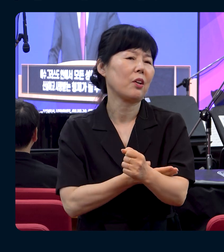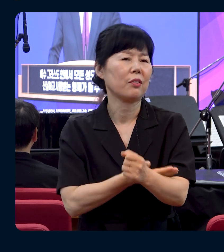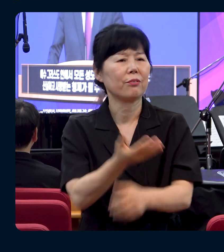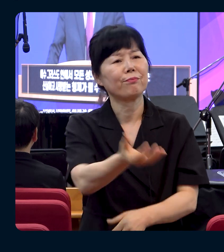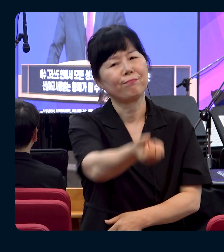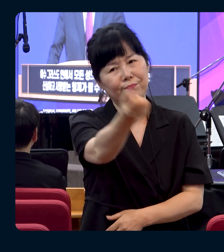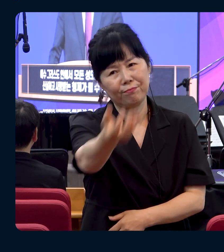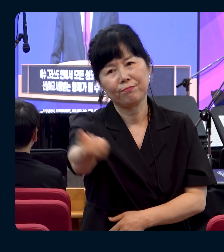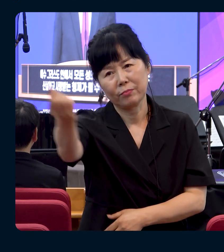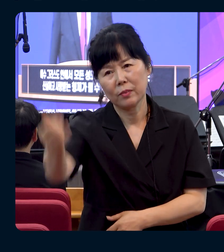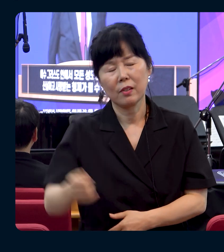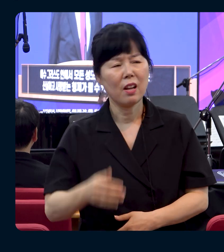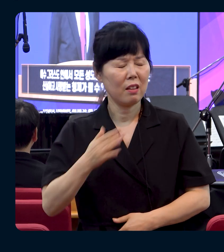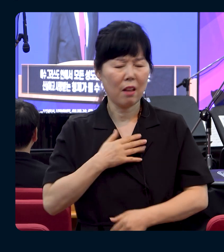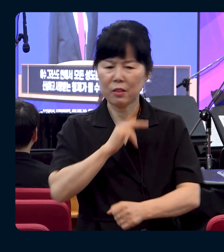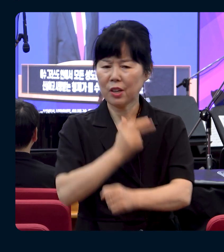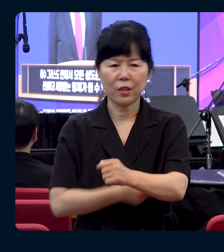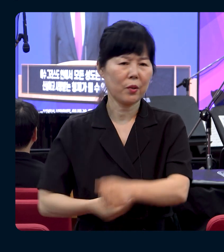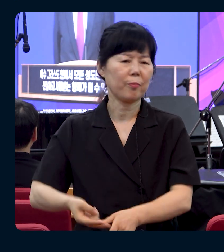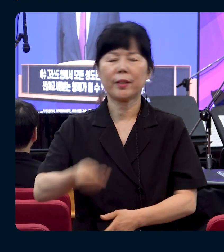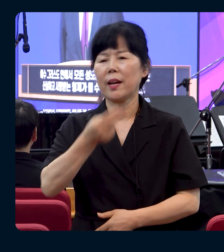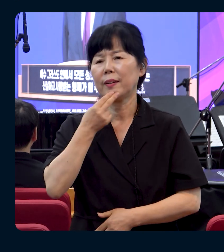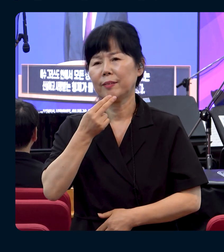없으니까, 나는 상황이 어려우니까, 나는